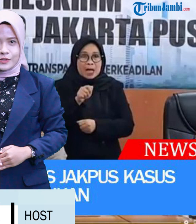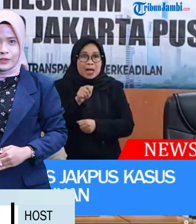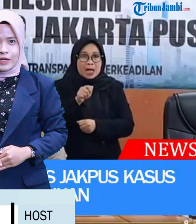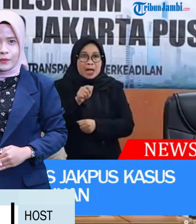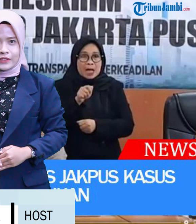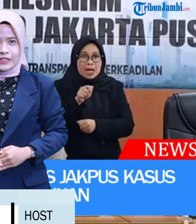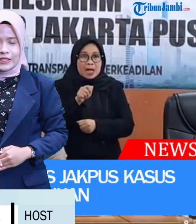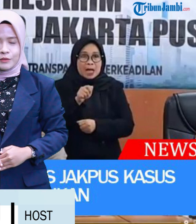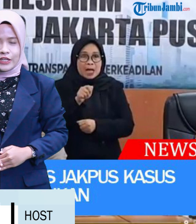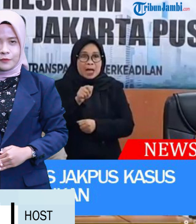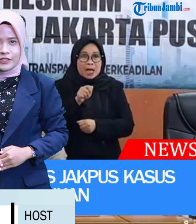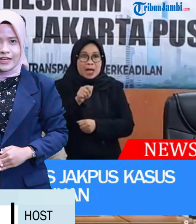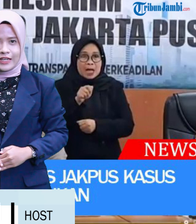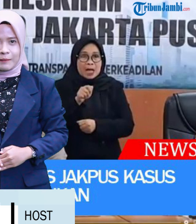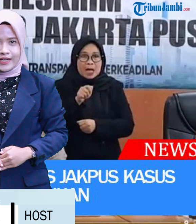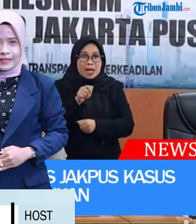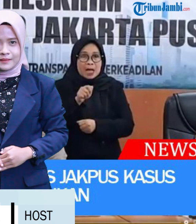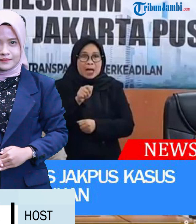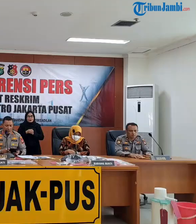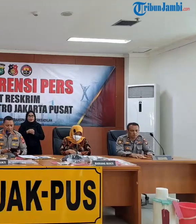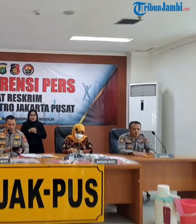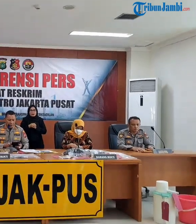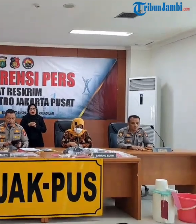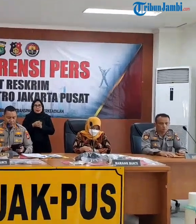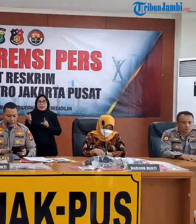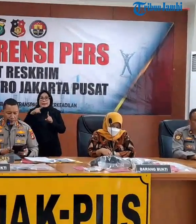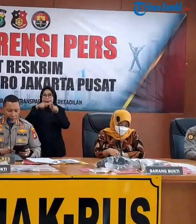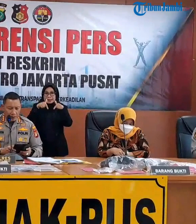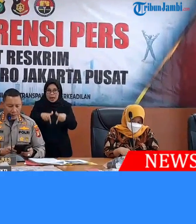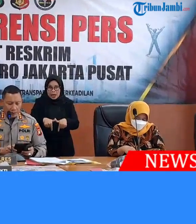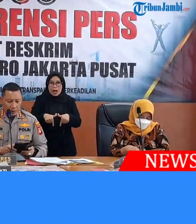dilaporkan langsung reporter Tribun Network dari lapangan.